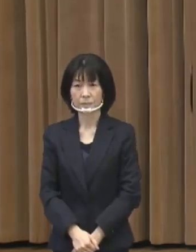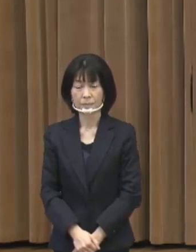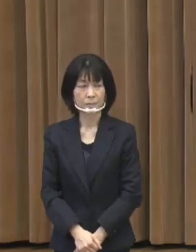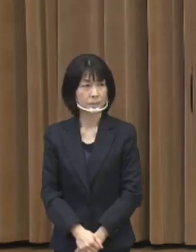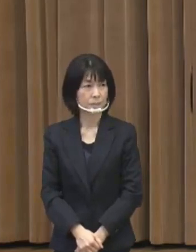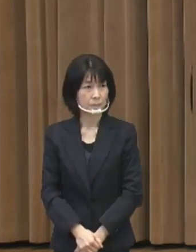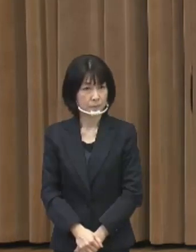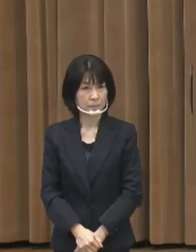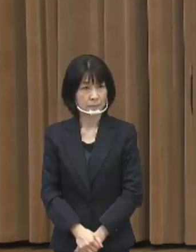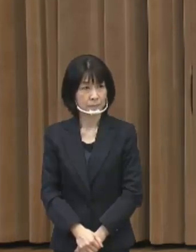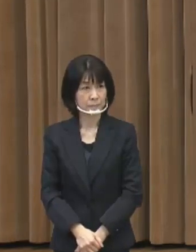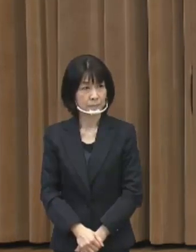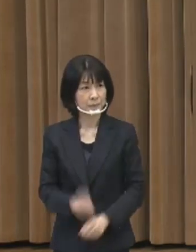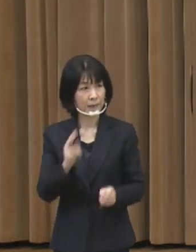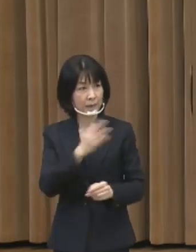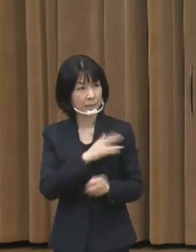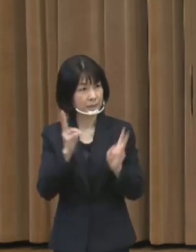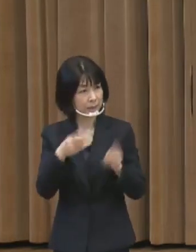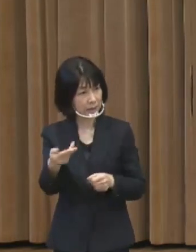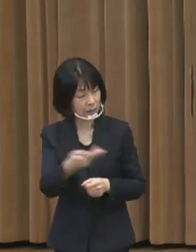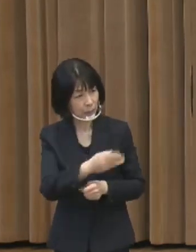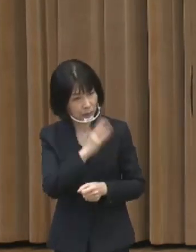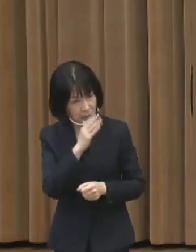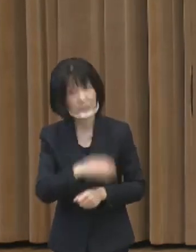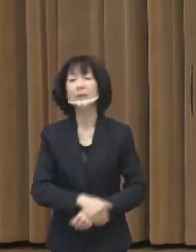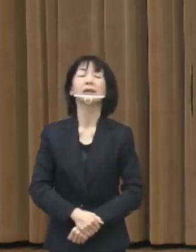ありがとうございます。幹事社の日経新聞の岩崎です。